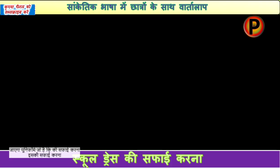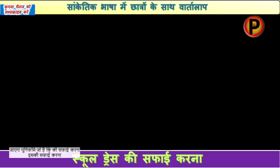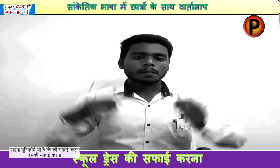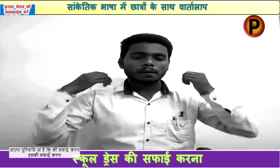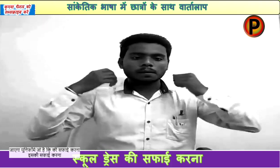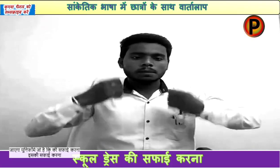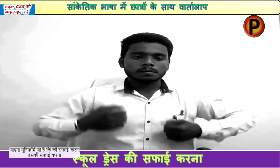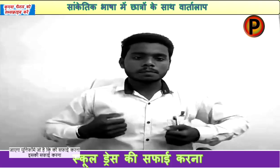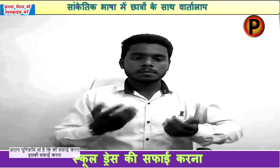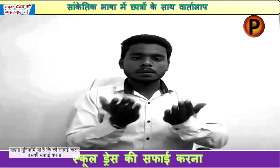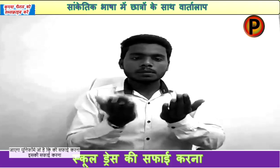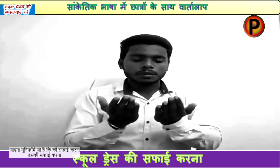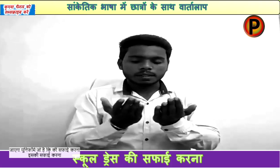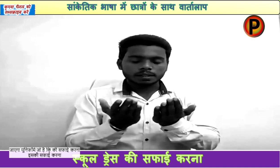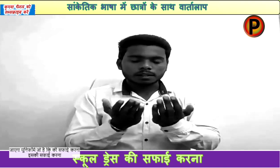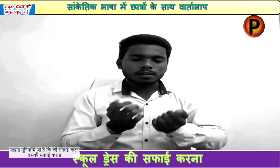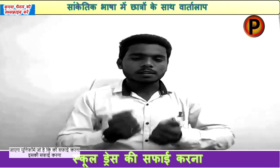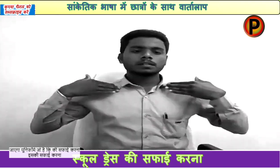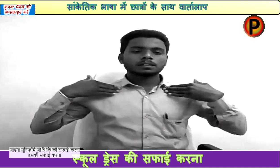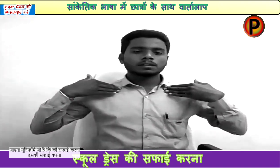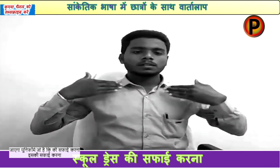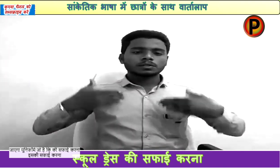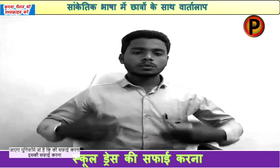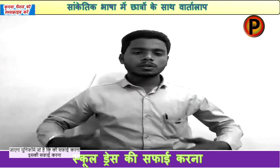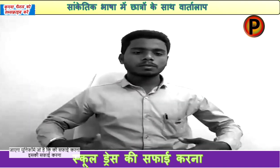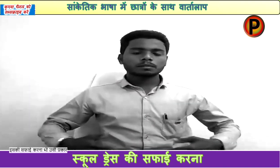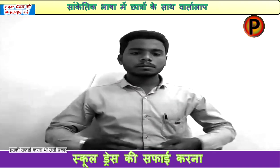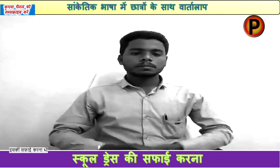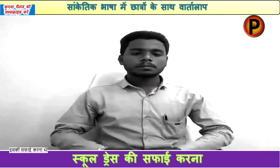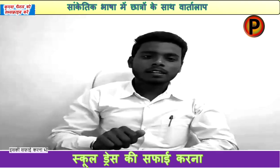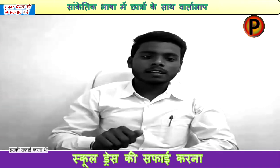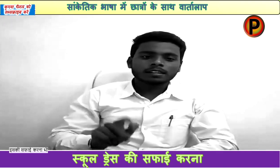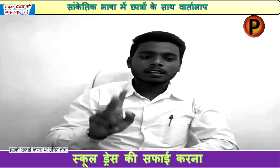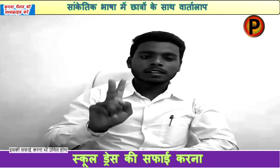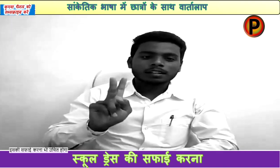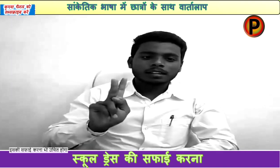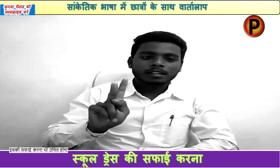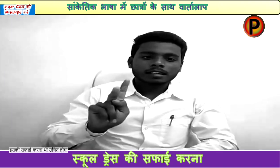स्कूल ड्रेस के लिए भी उसी प्रकार से संकेत होगा, यूनिफॉर्म जो है उसकी